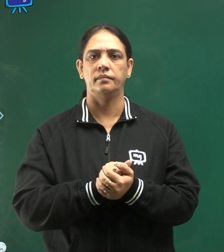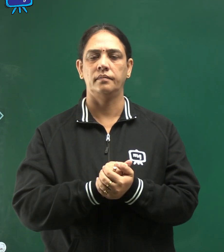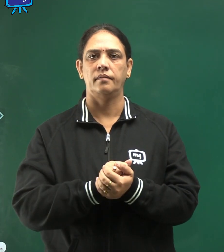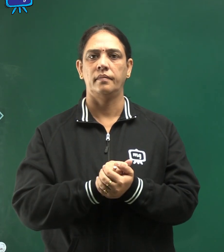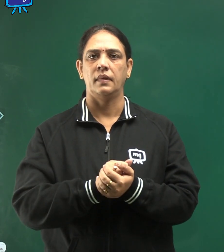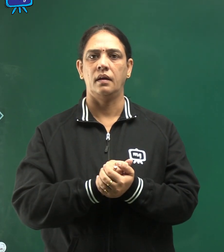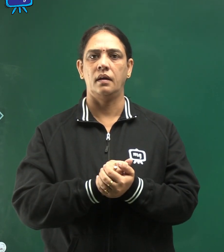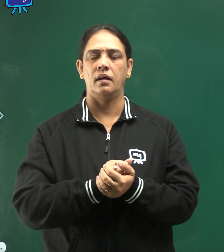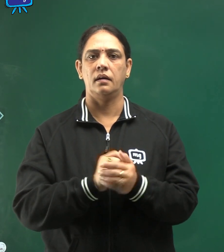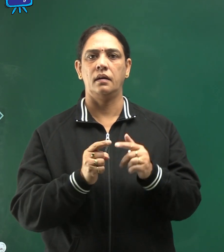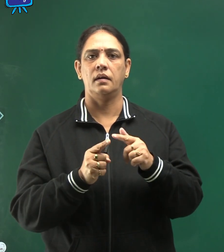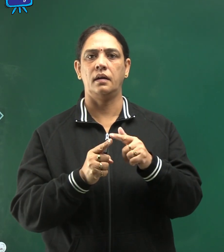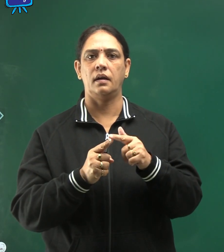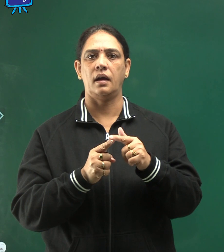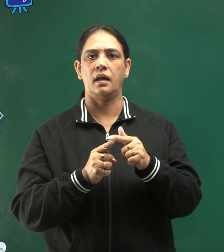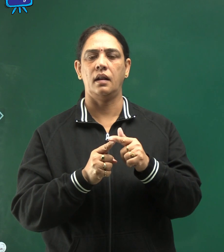पट आने की